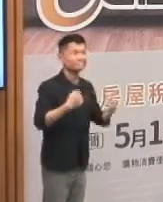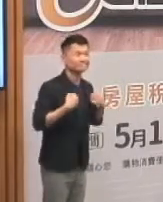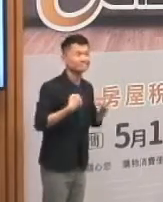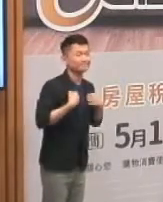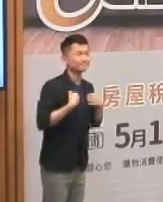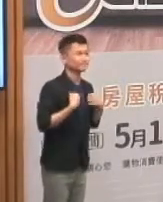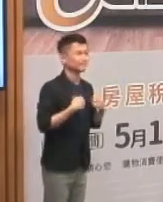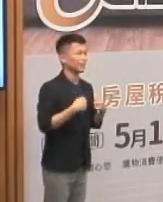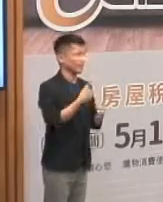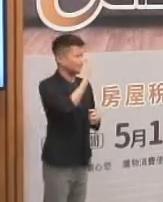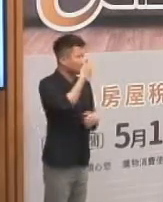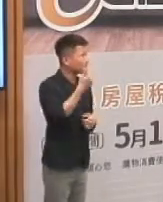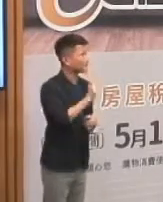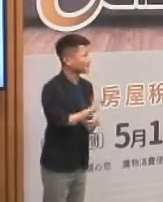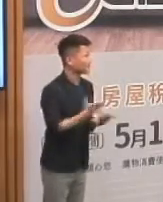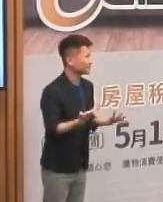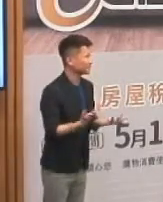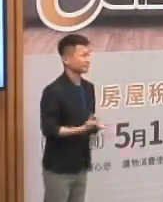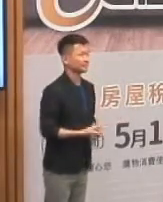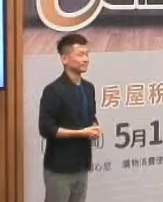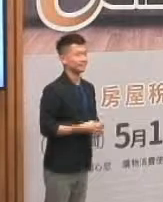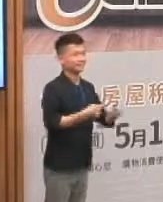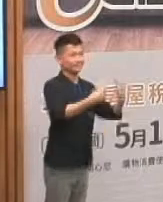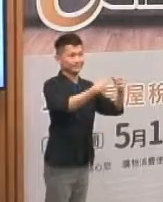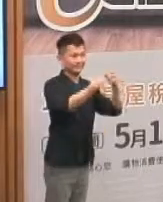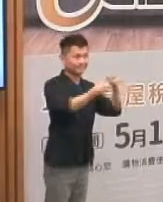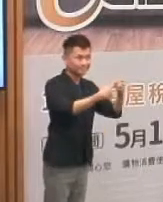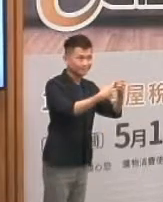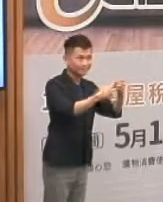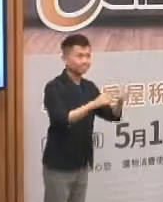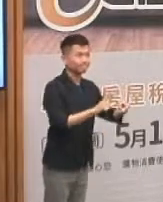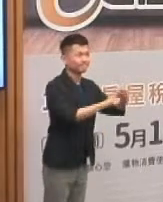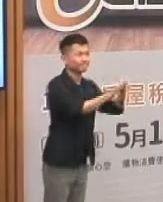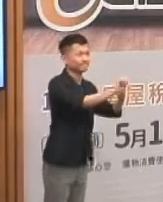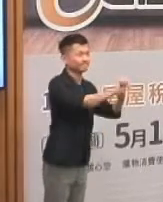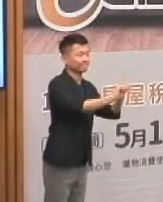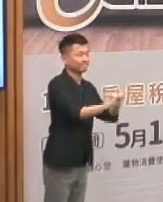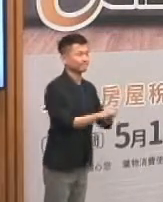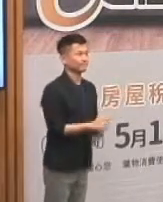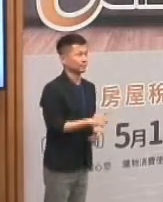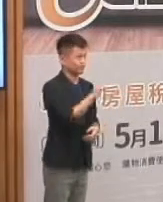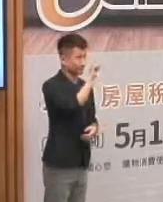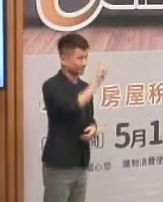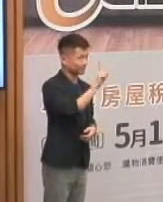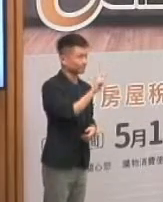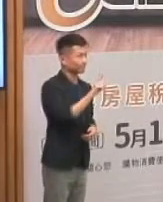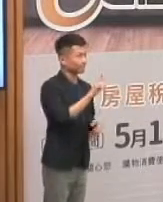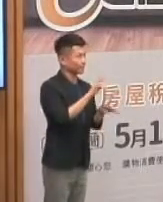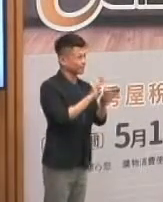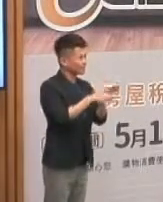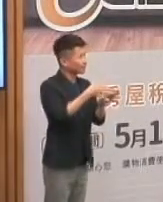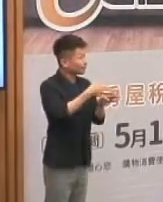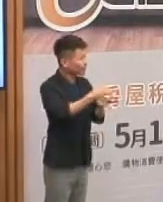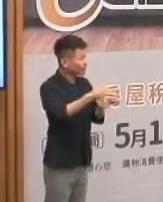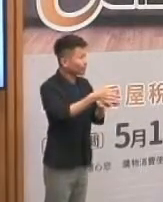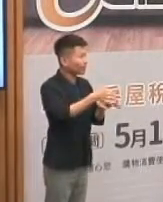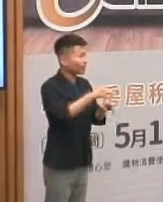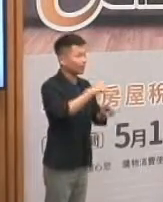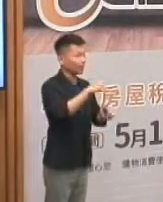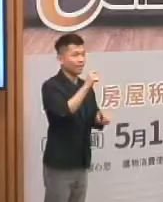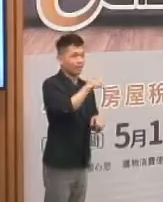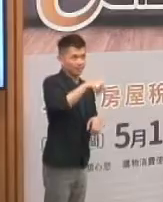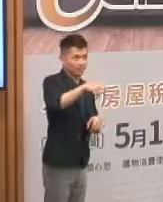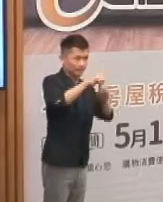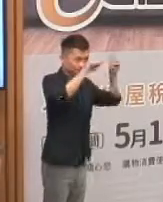一下到底有多方便呢？ 好，首先呢，最主要的就是要先下载已提供缴税服务的行动支付